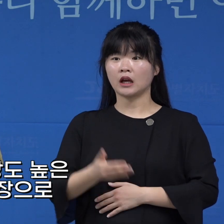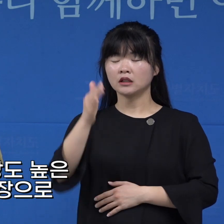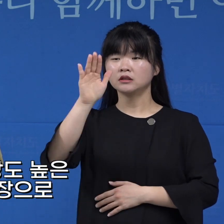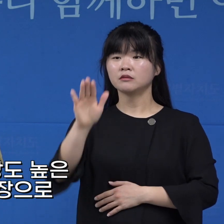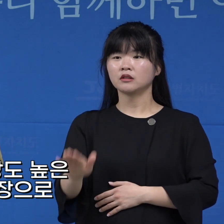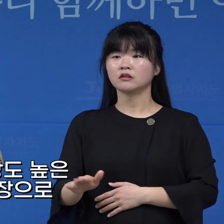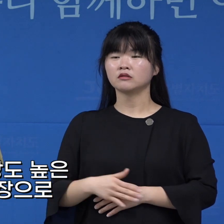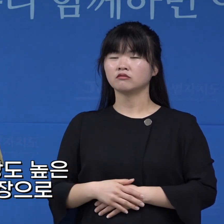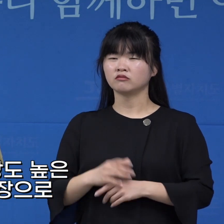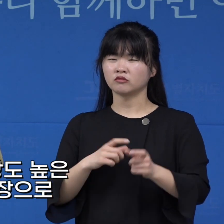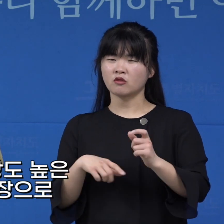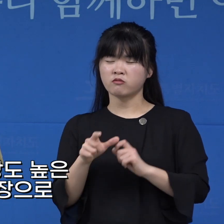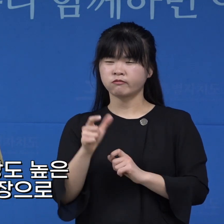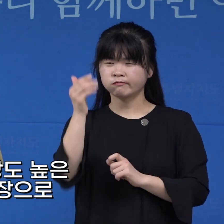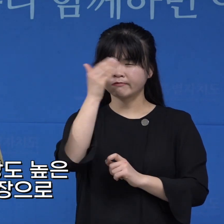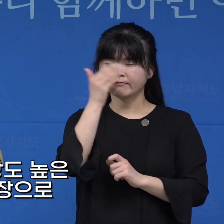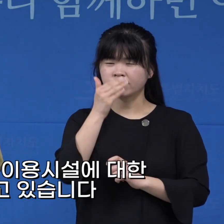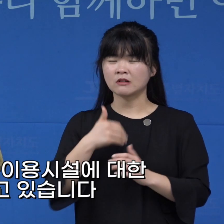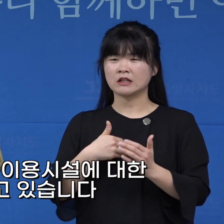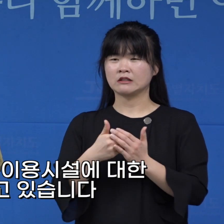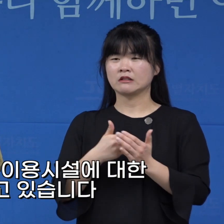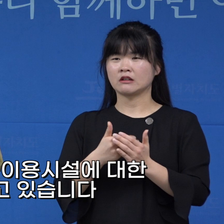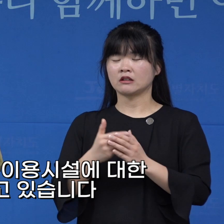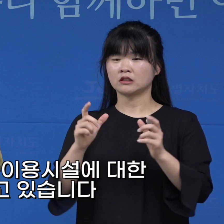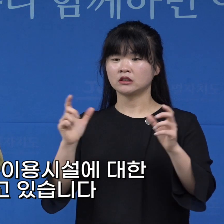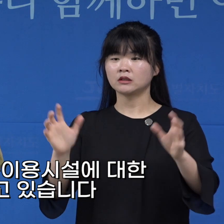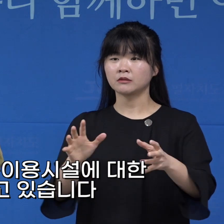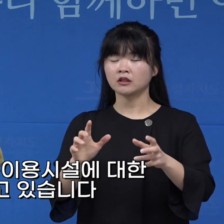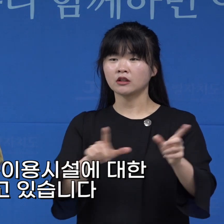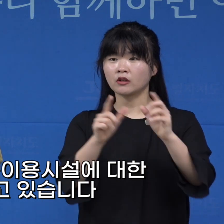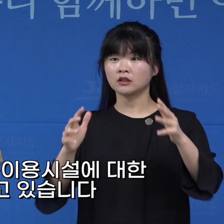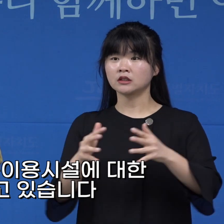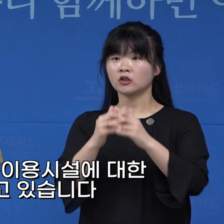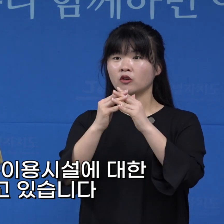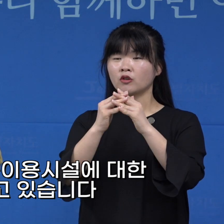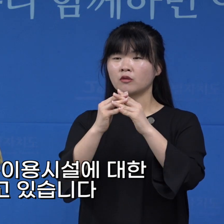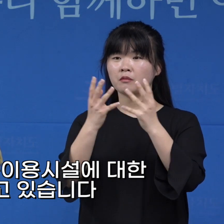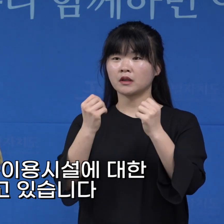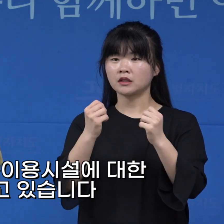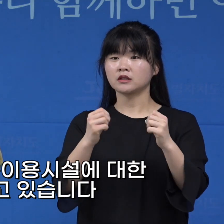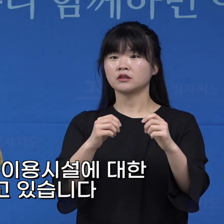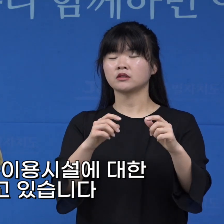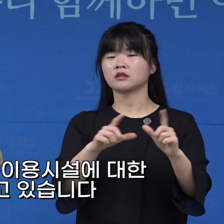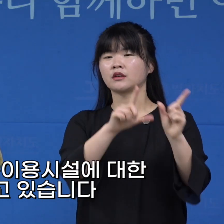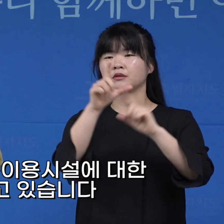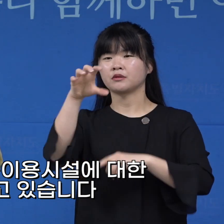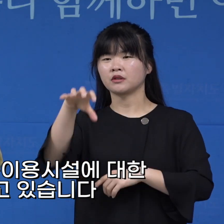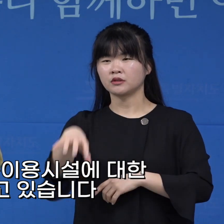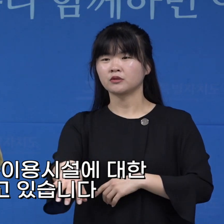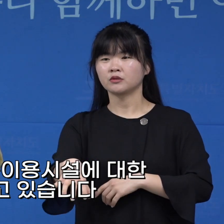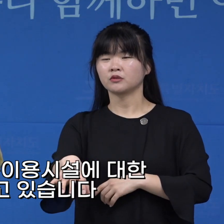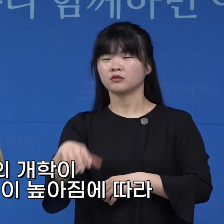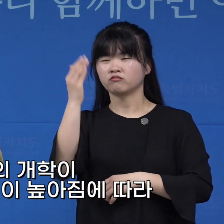하지만 더 강도 높은 경계와 긴장으로 집단 생활시설과 다중이용시설에 대한 방역에 집중하고